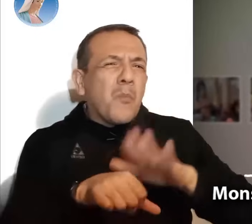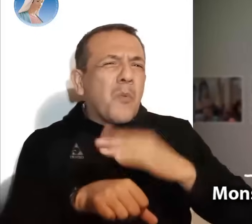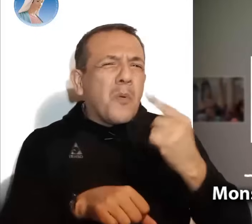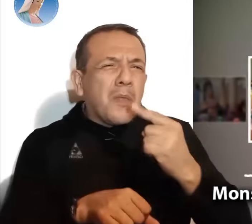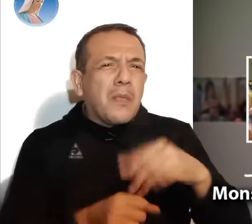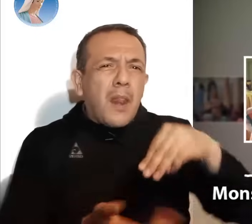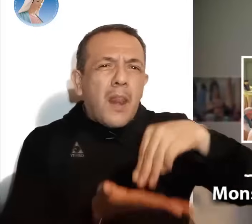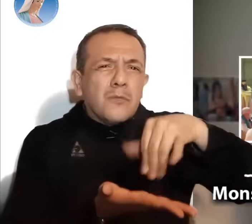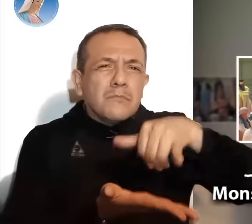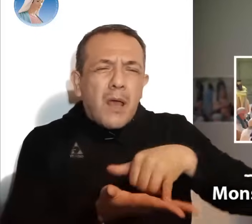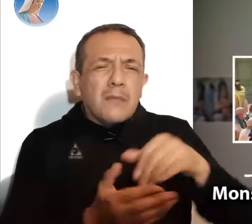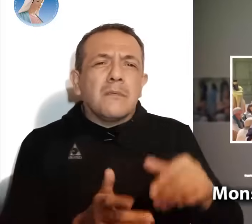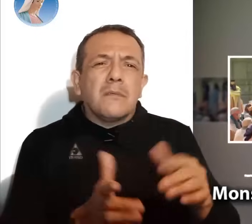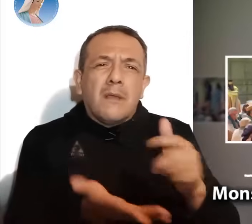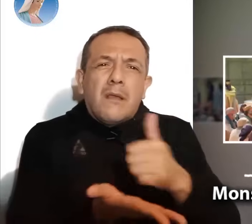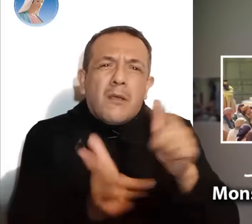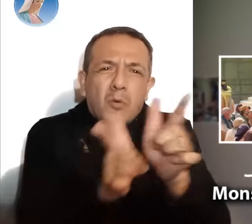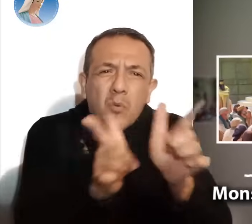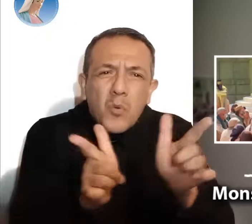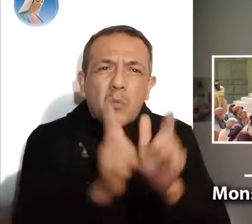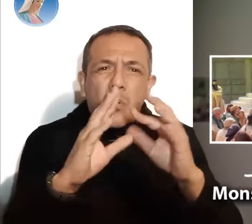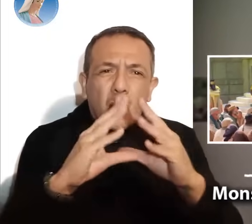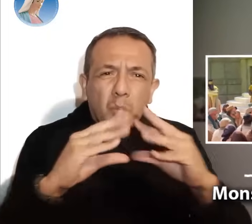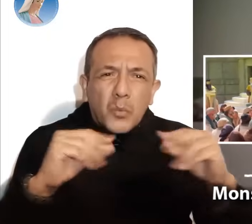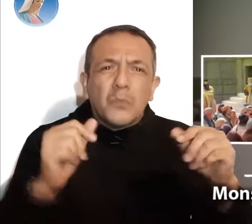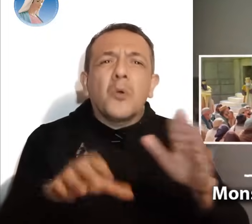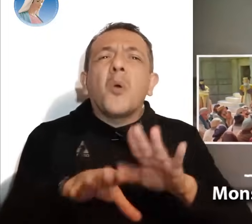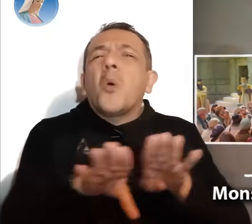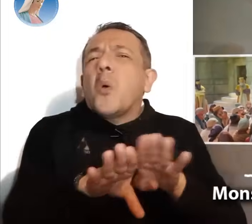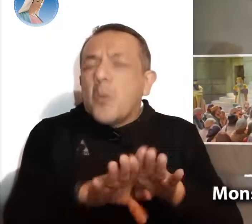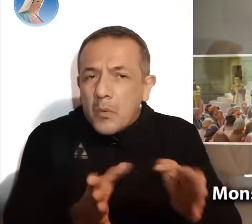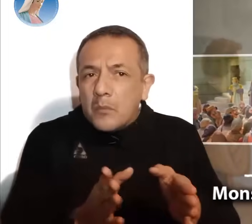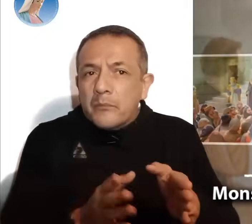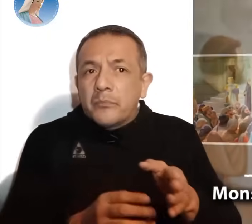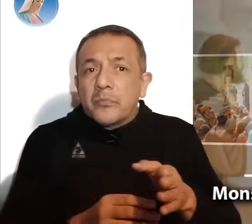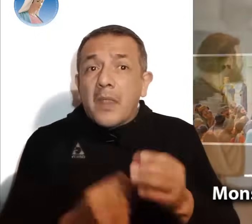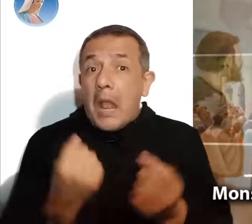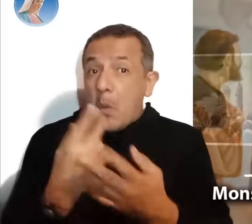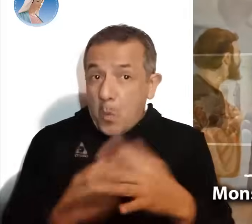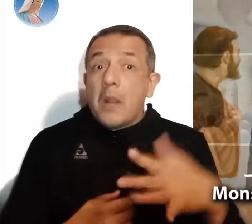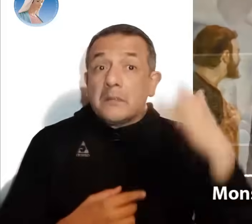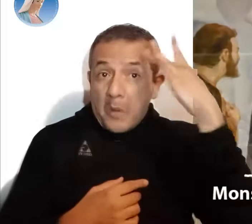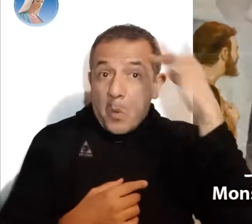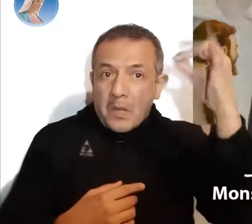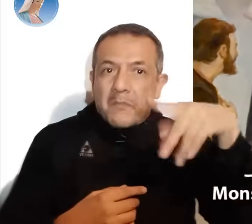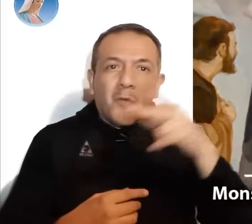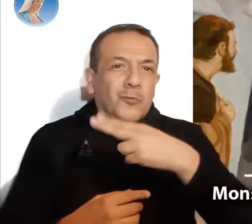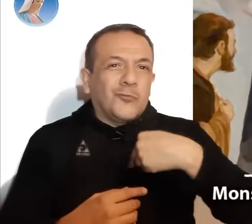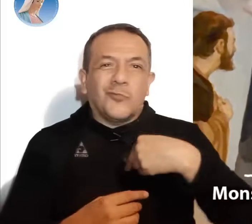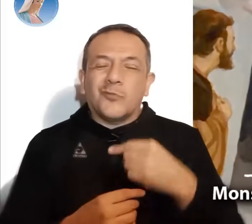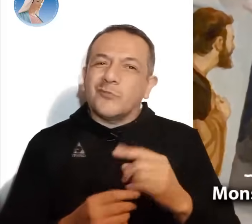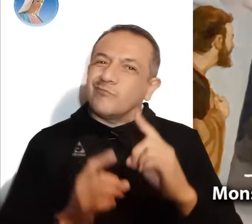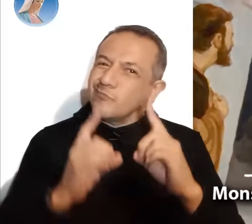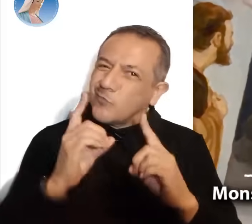Hay muchas teorías, pero ninguna parece satisfacer nuestra curiosidad. ¿Qué pensarán las